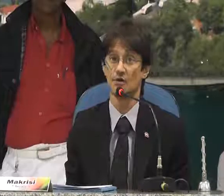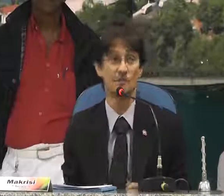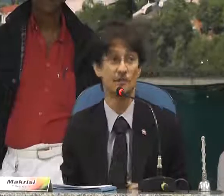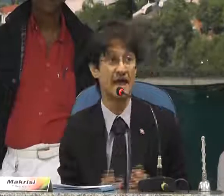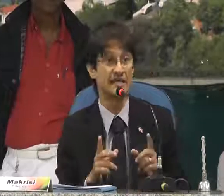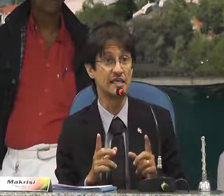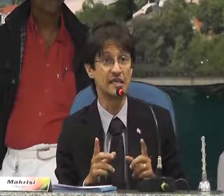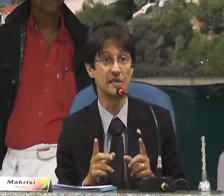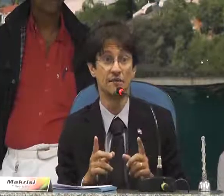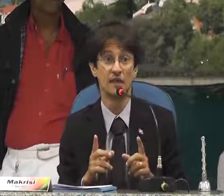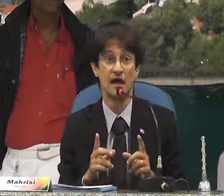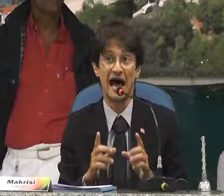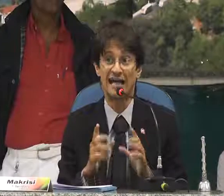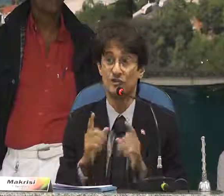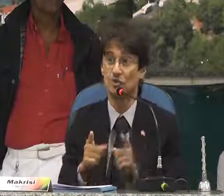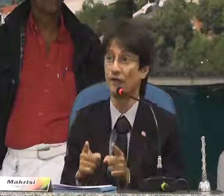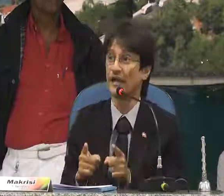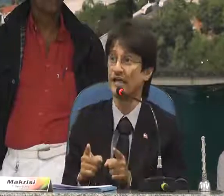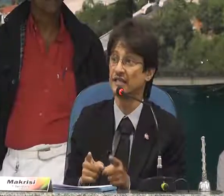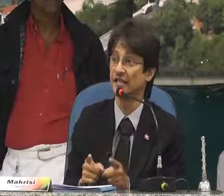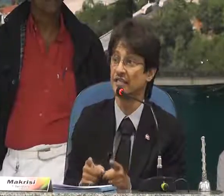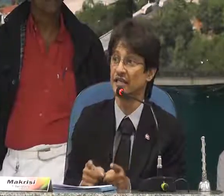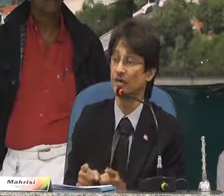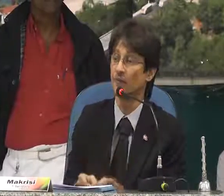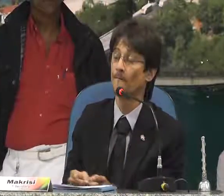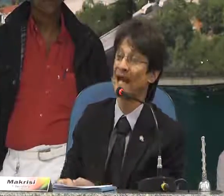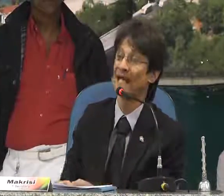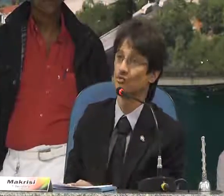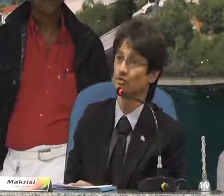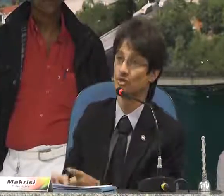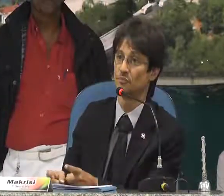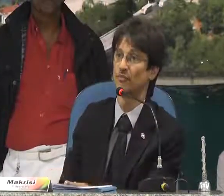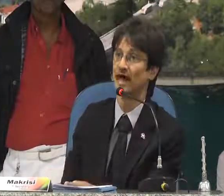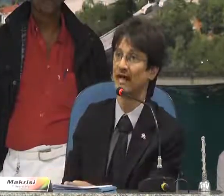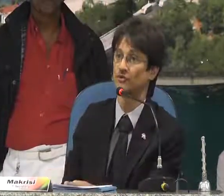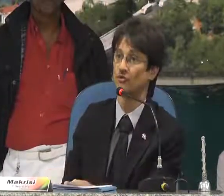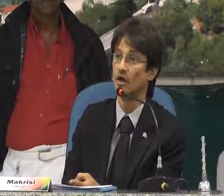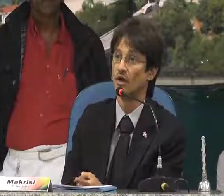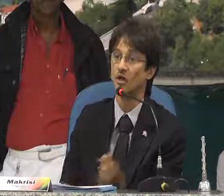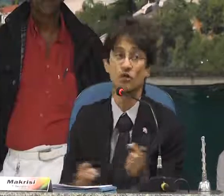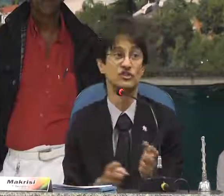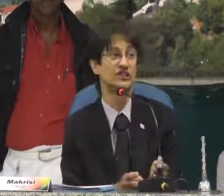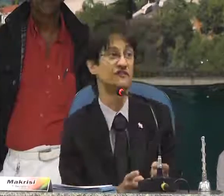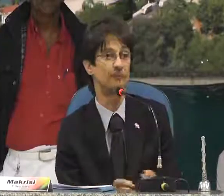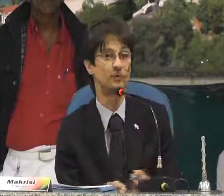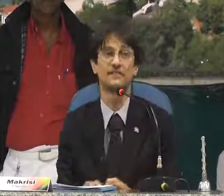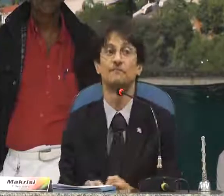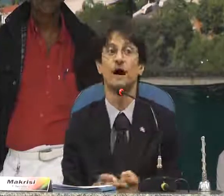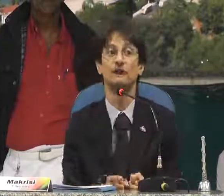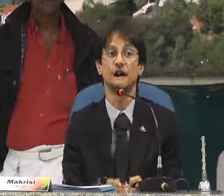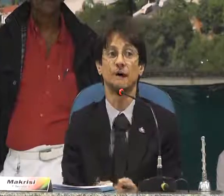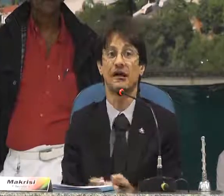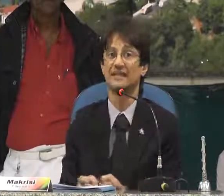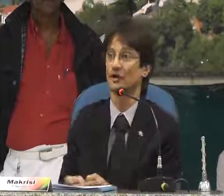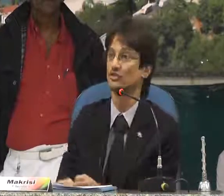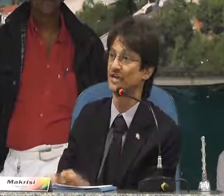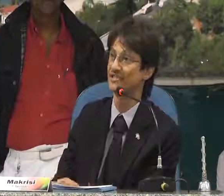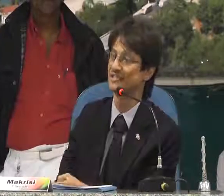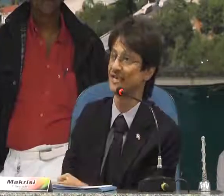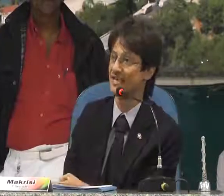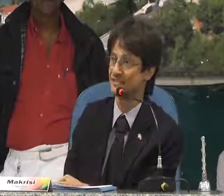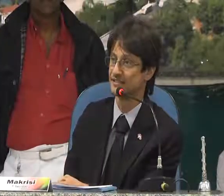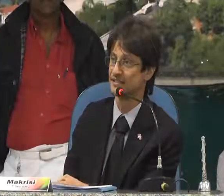preocupação é que as conferências já têm um prazo estipulado, inclusive a municipal tem um prazo até o